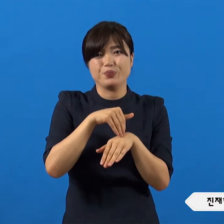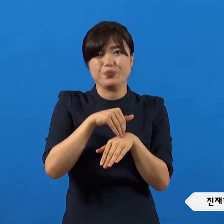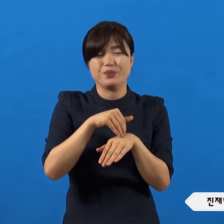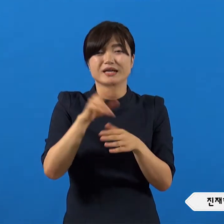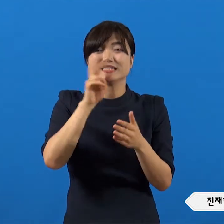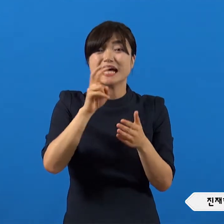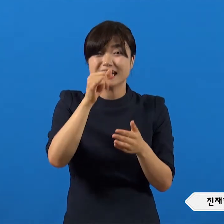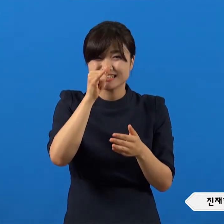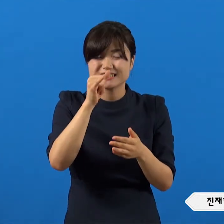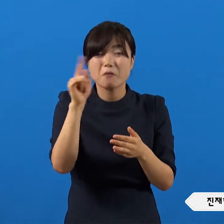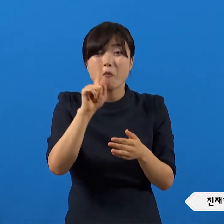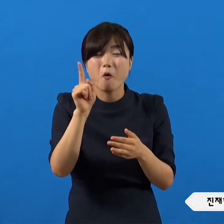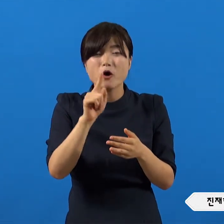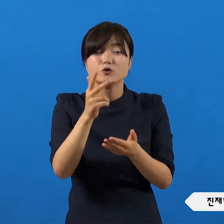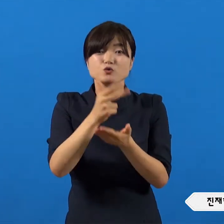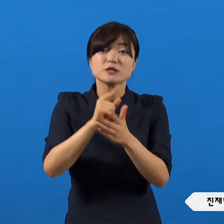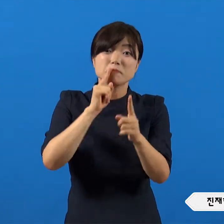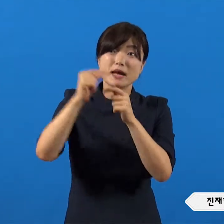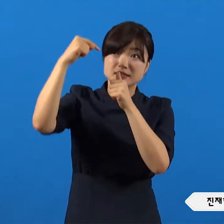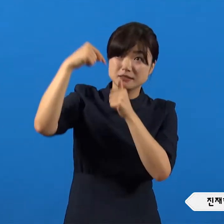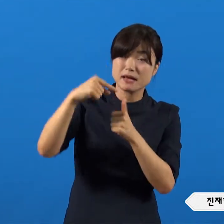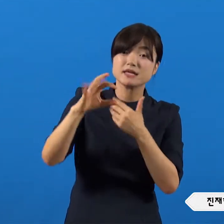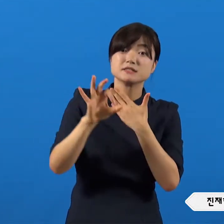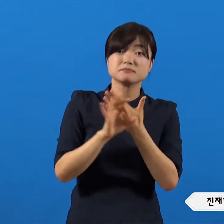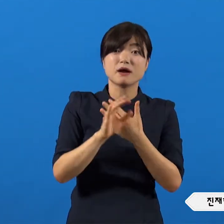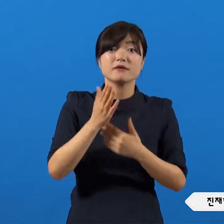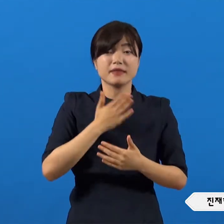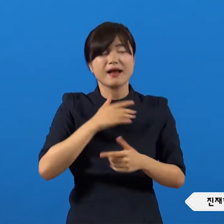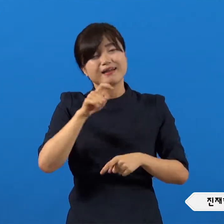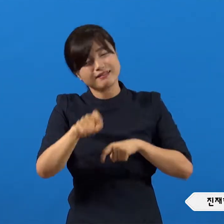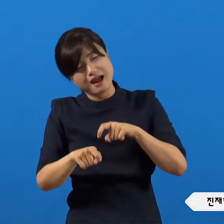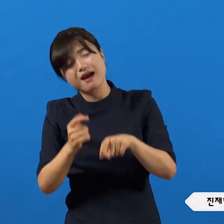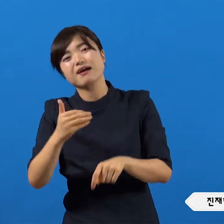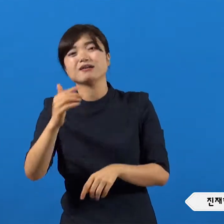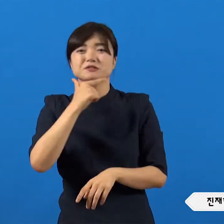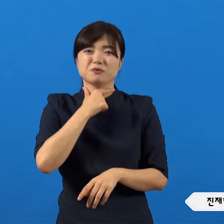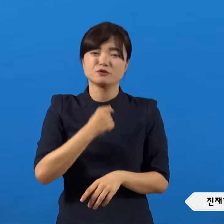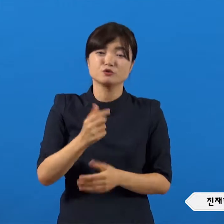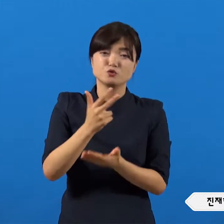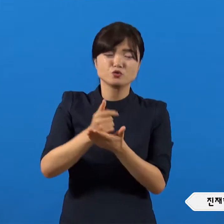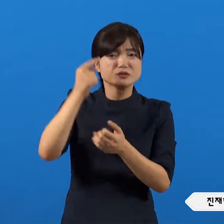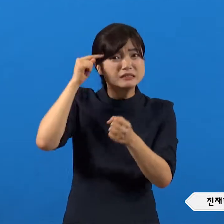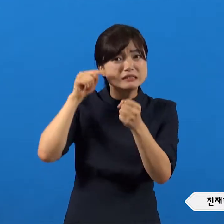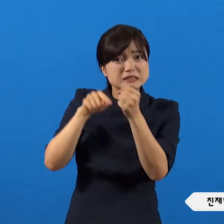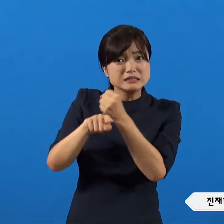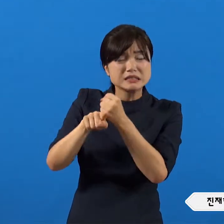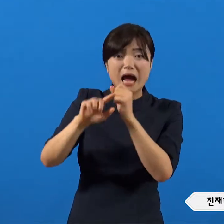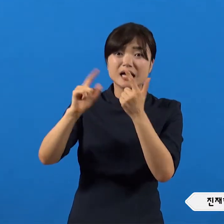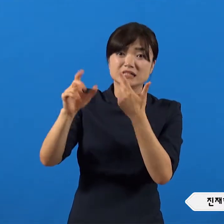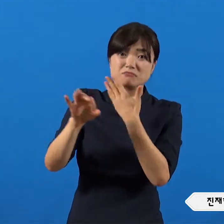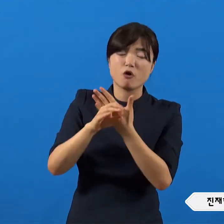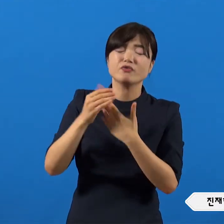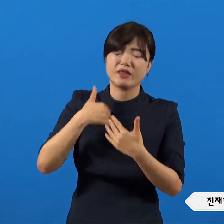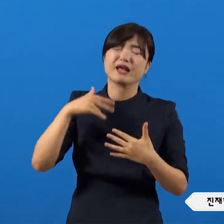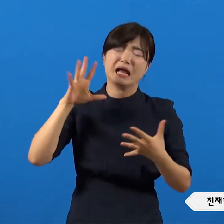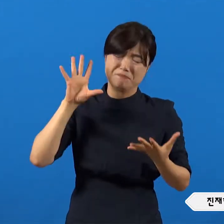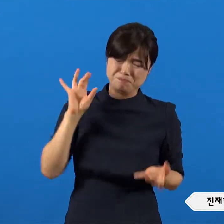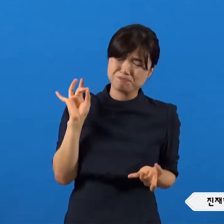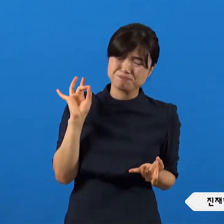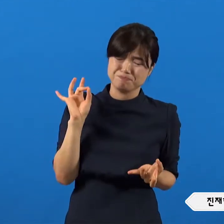있죠. 주님 말씀하시면 나아가겠습니다. 주께서 멈추라 하시면